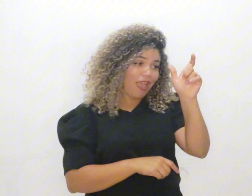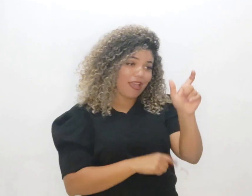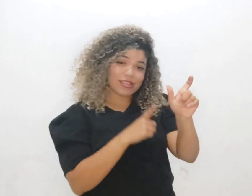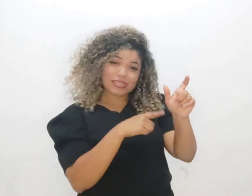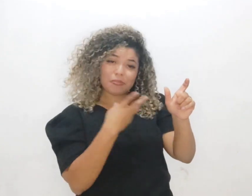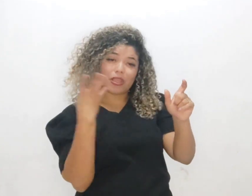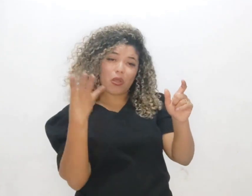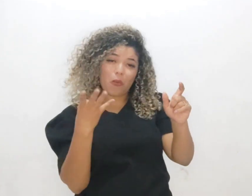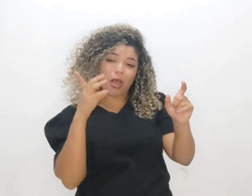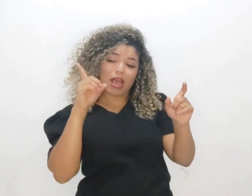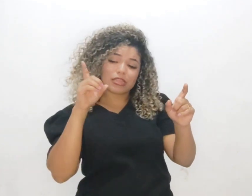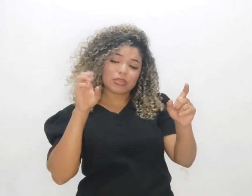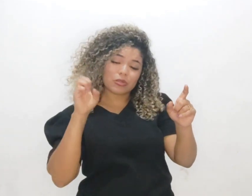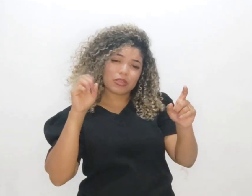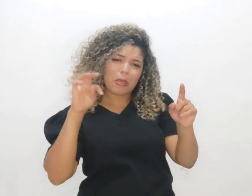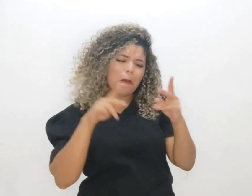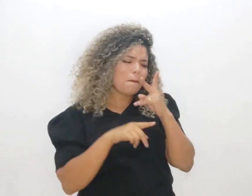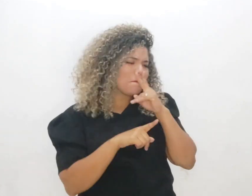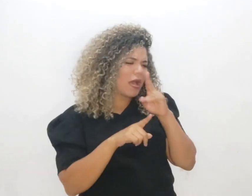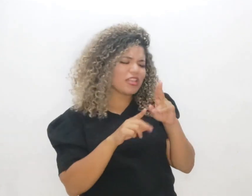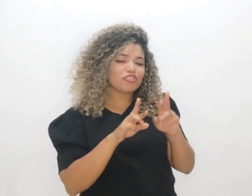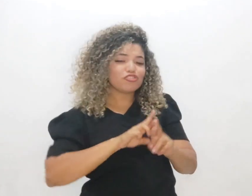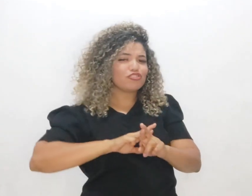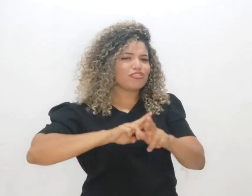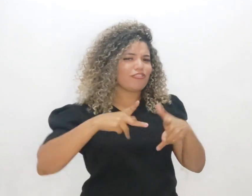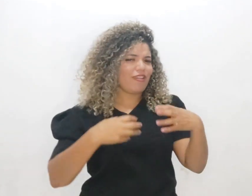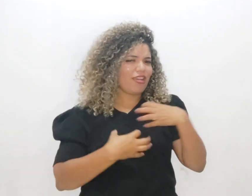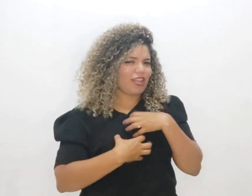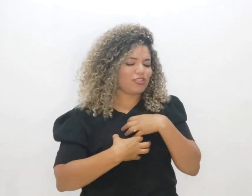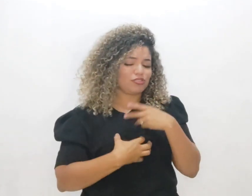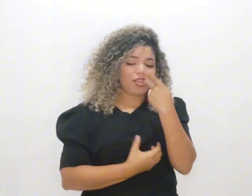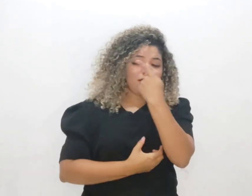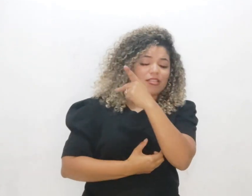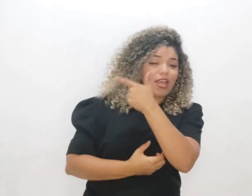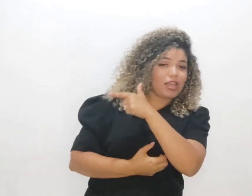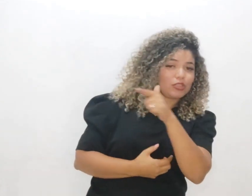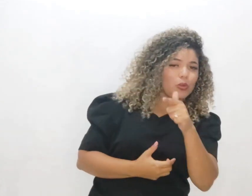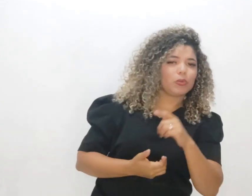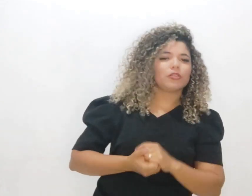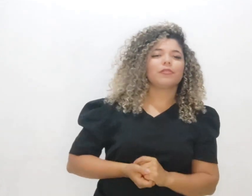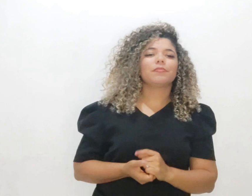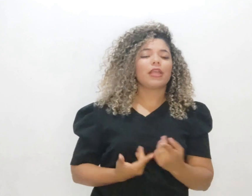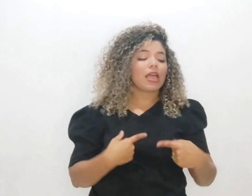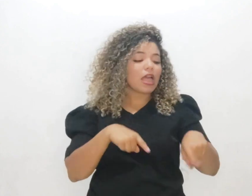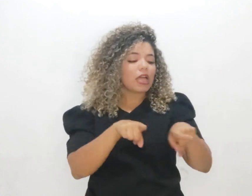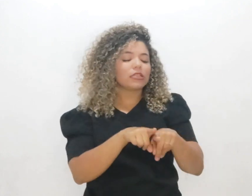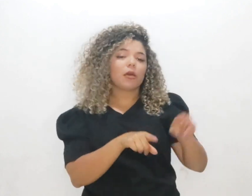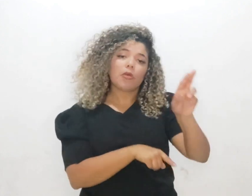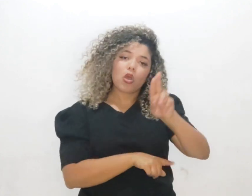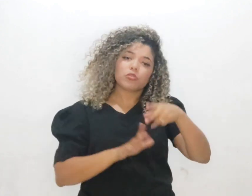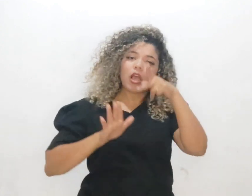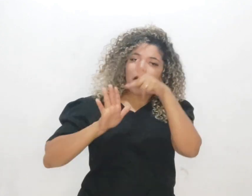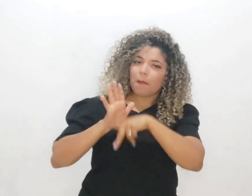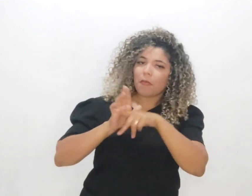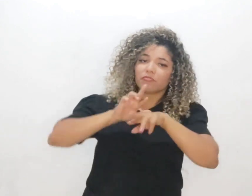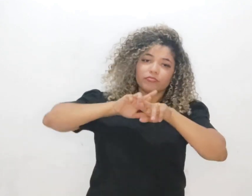dentes, mas tem um formato totalmente diferente das demais. Ela também vai servir a projetos